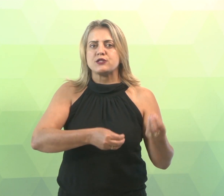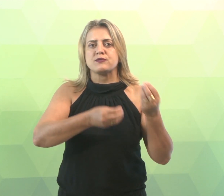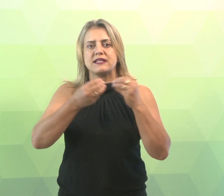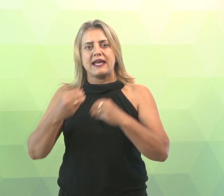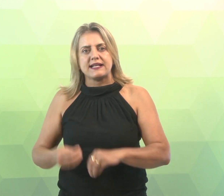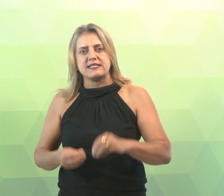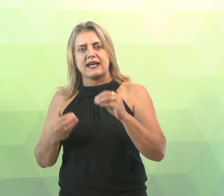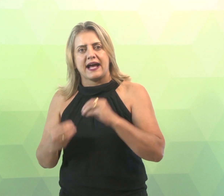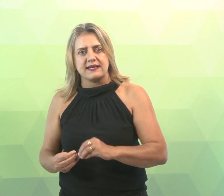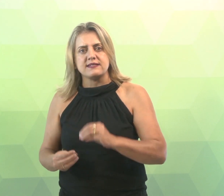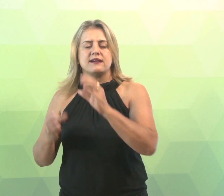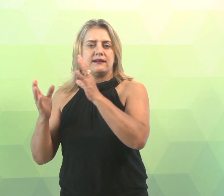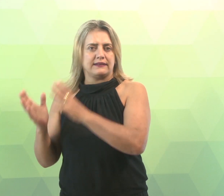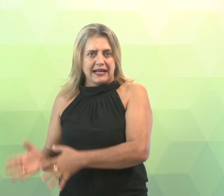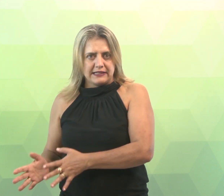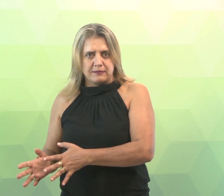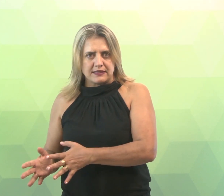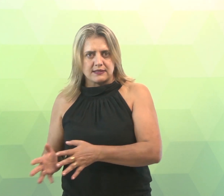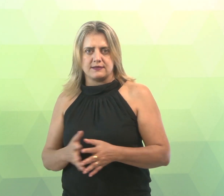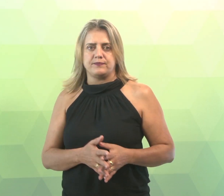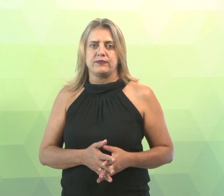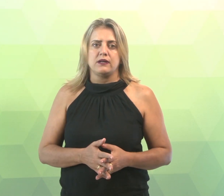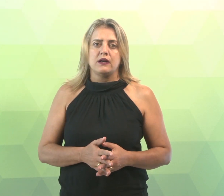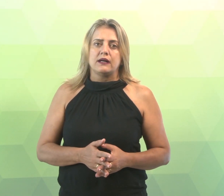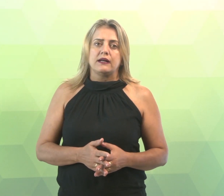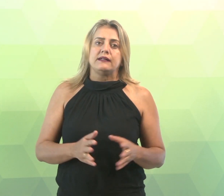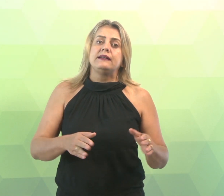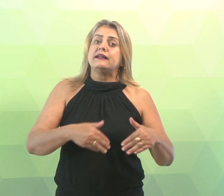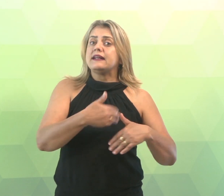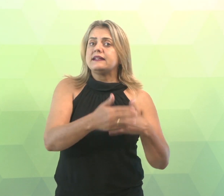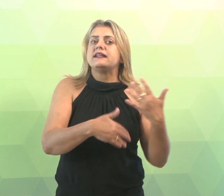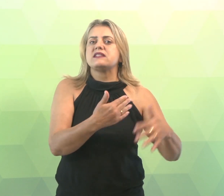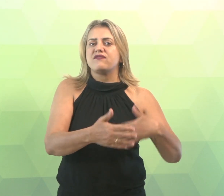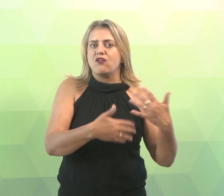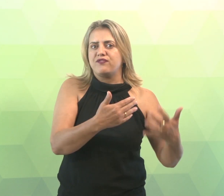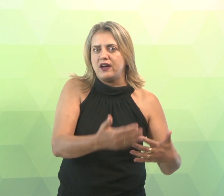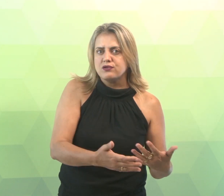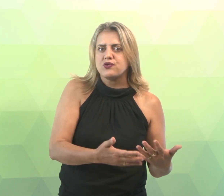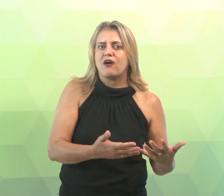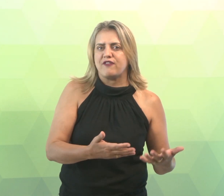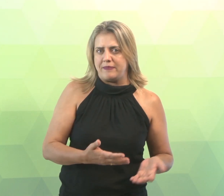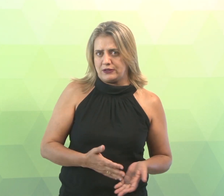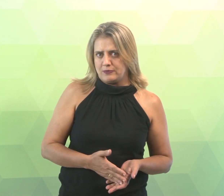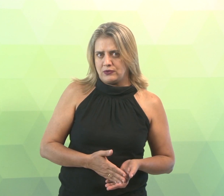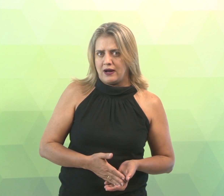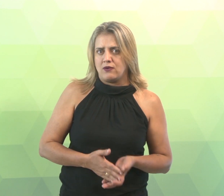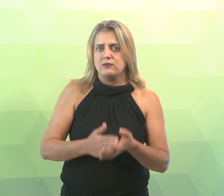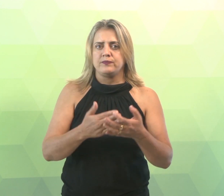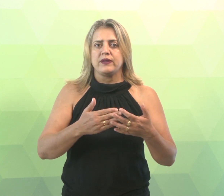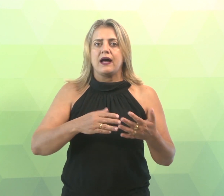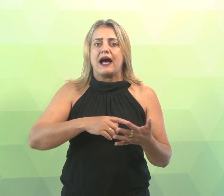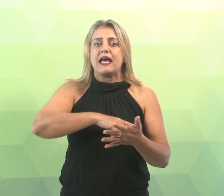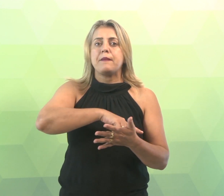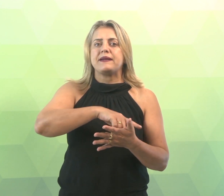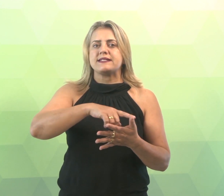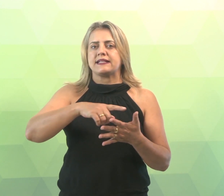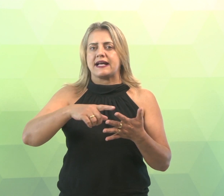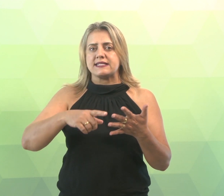empréstimos lexicais da Libras. E aí desenvolveu-se o alfabeto manual, a representação